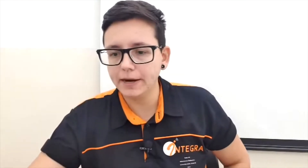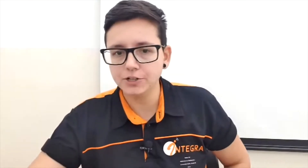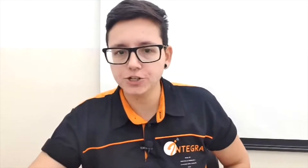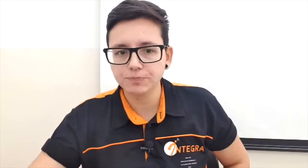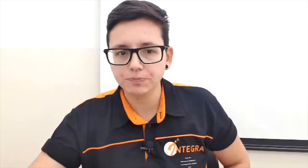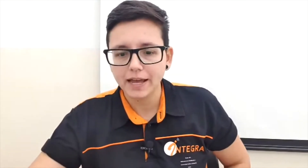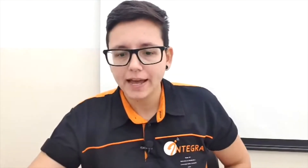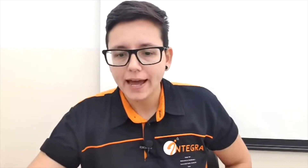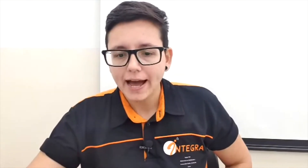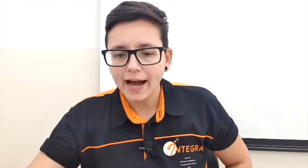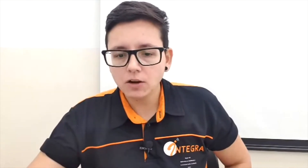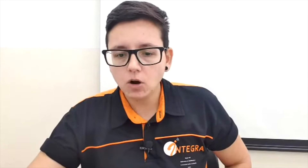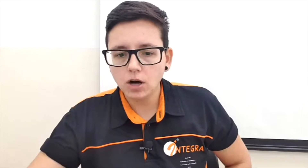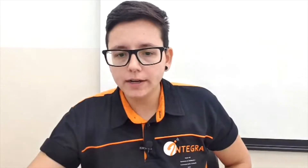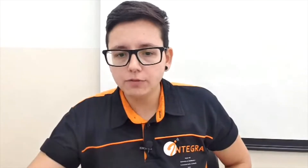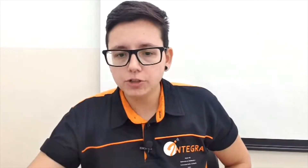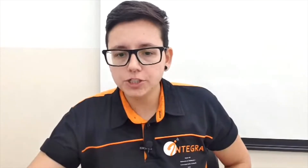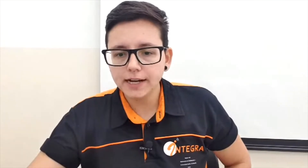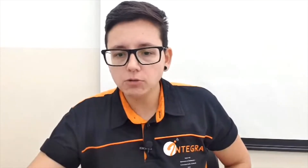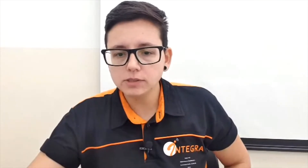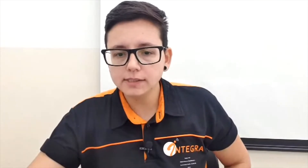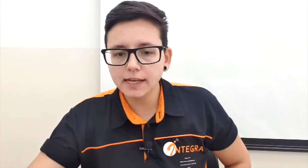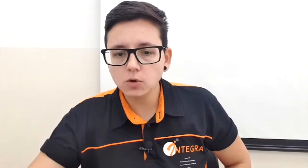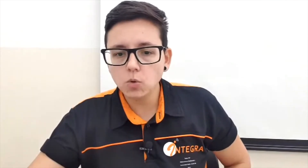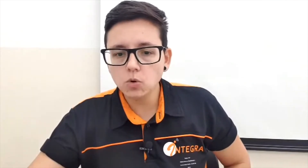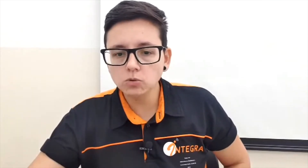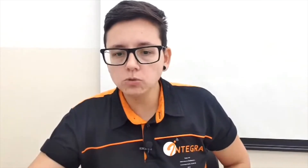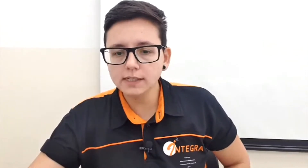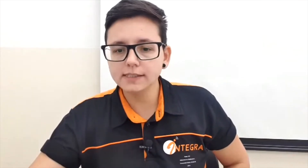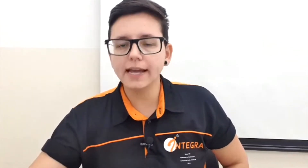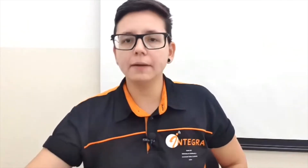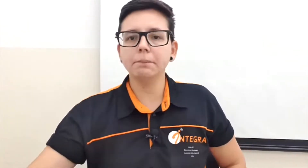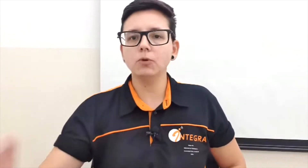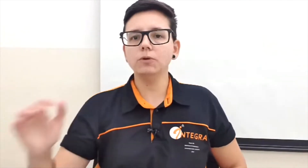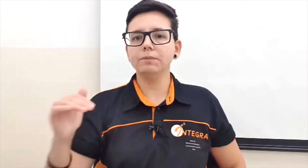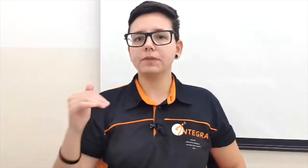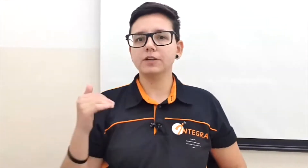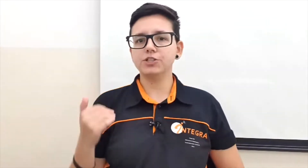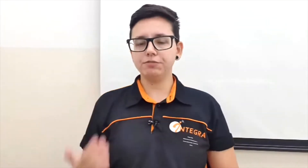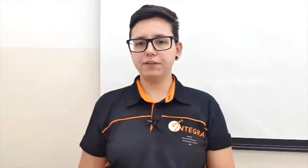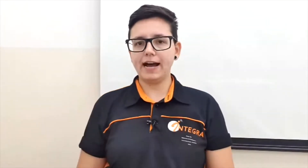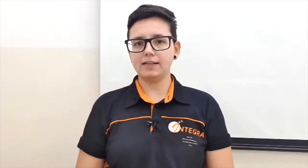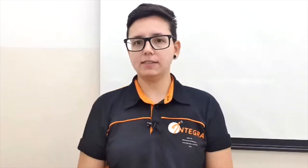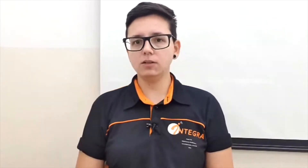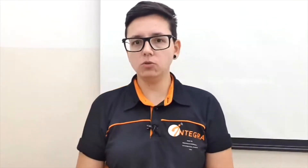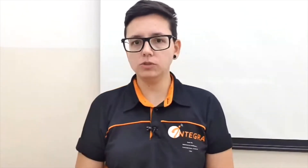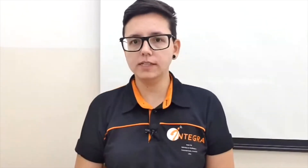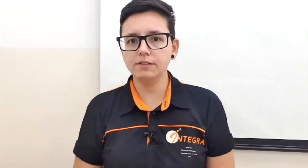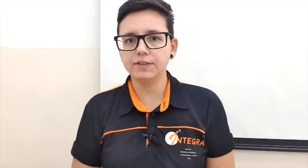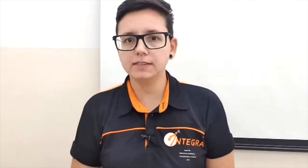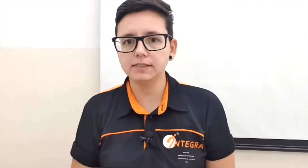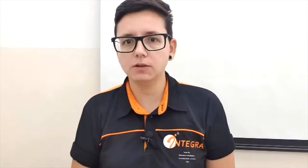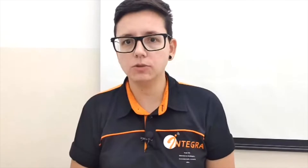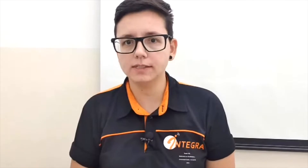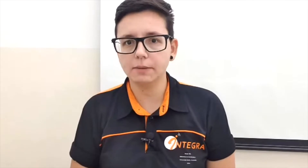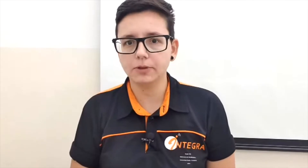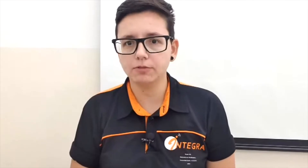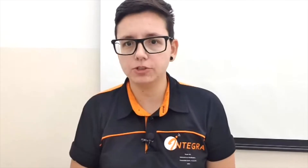parte. Agora, eu vou te dar um segundo exemplo de frase. Inclusive, esse segundo exemplo que eu vou te